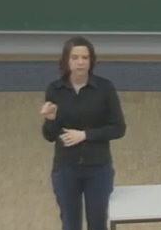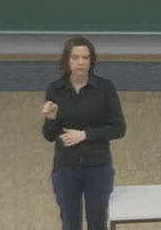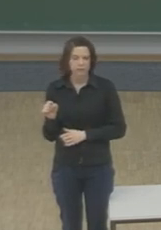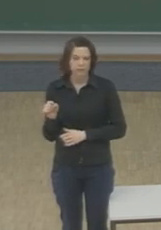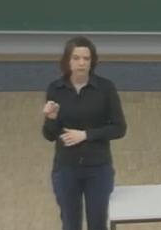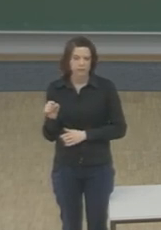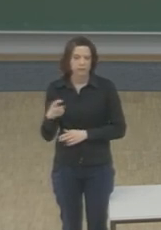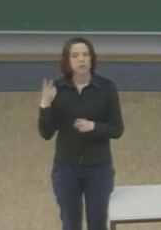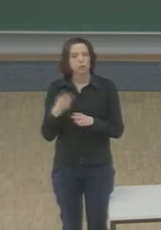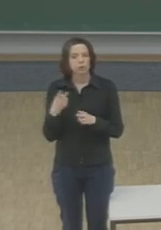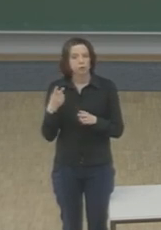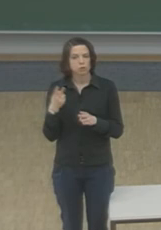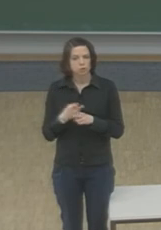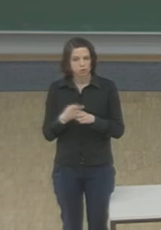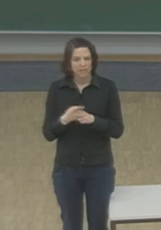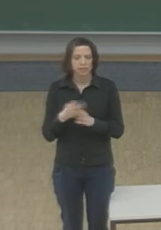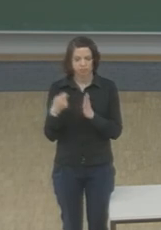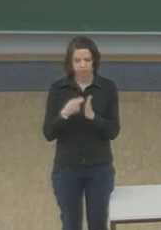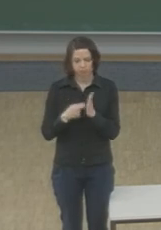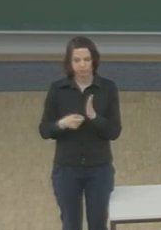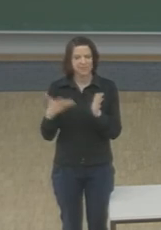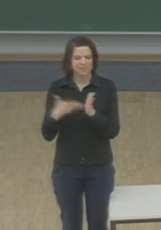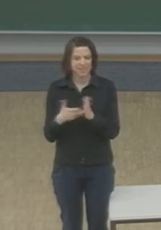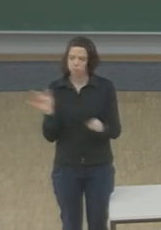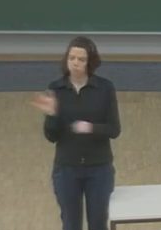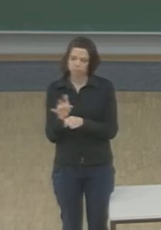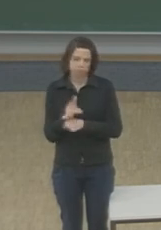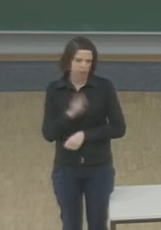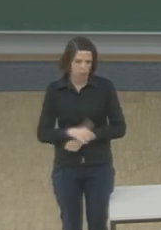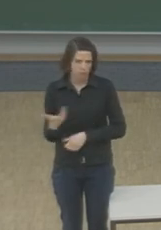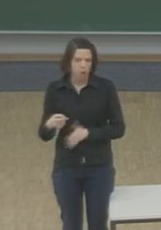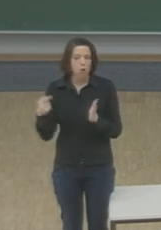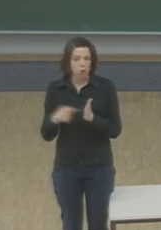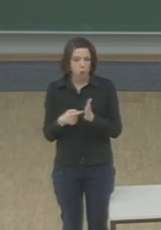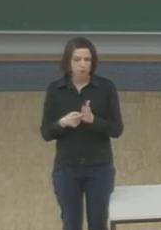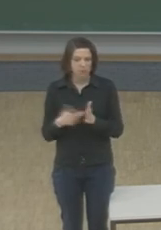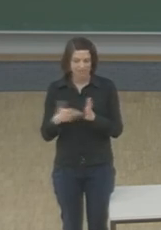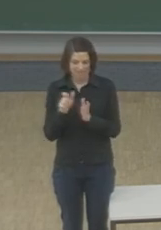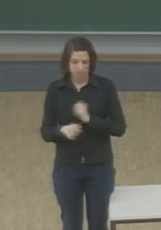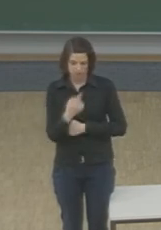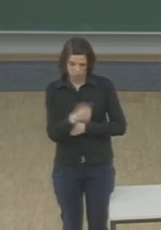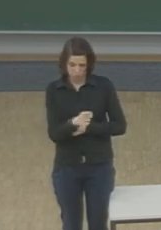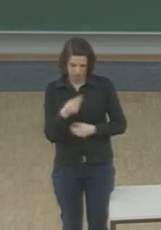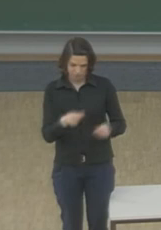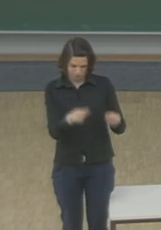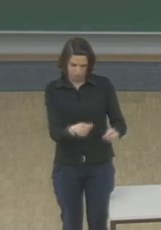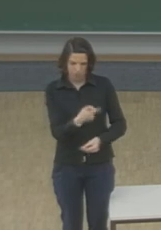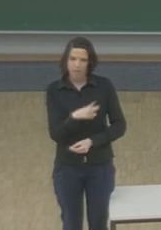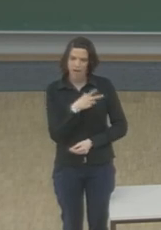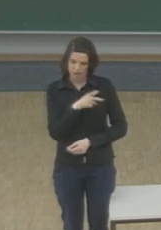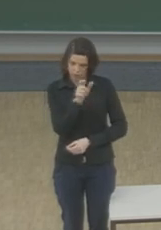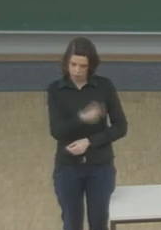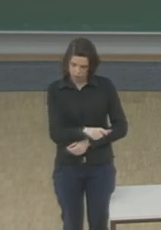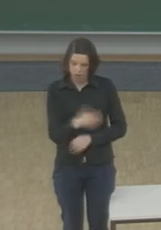von standardisierten Pen-and-Paper-Tests. Da diese vom Testanten eben immer nur erwarten würden, die vorab